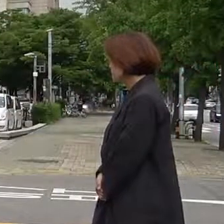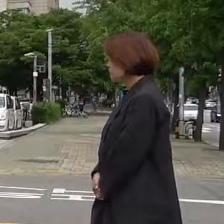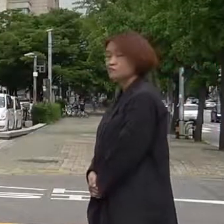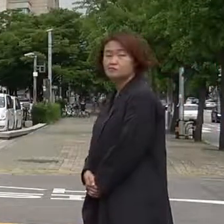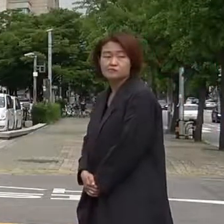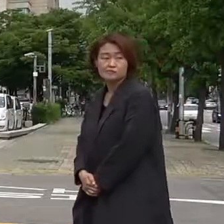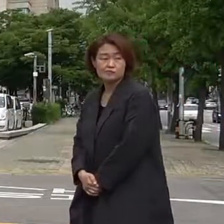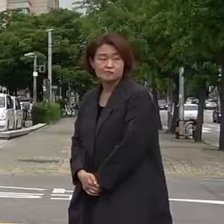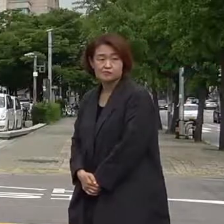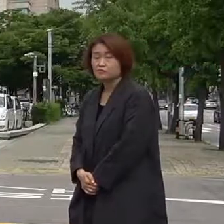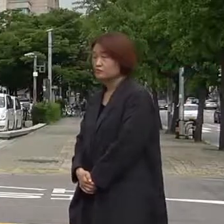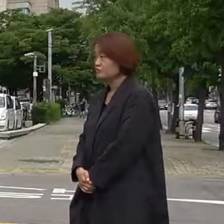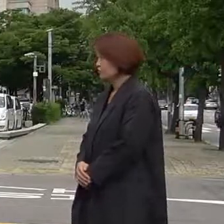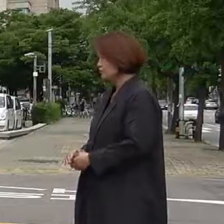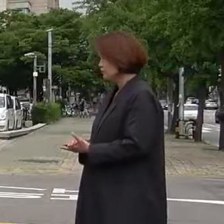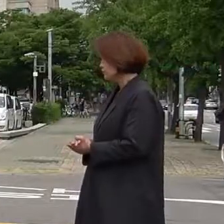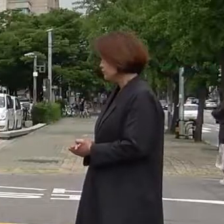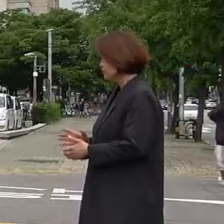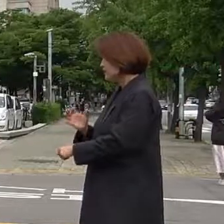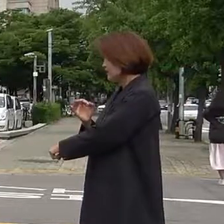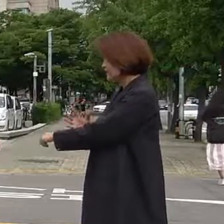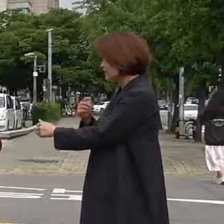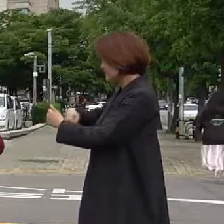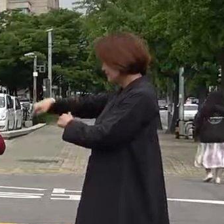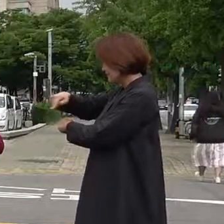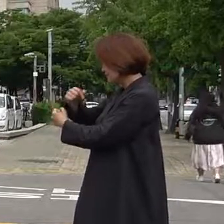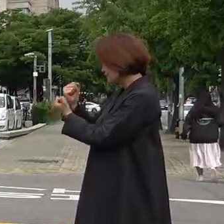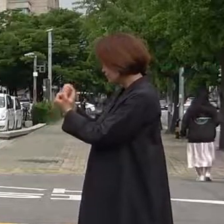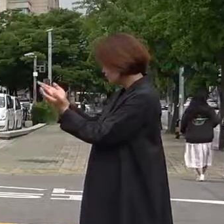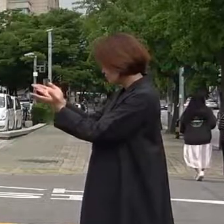배경을 잠깐 말씀을 드리고 끝내겠습니다.